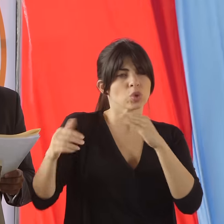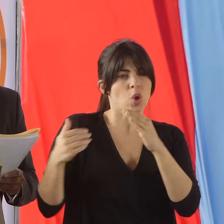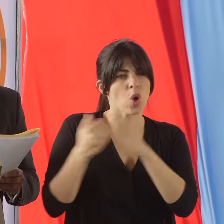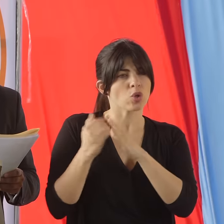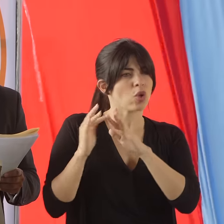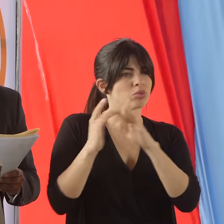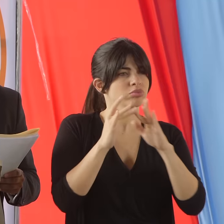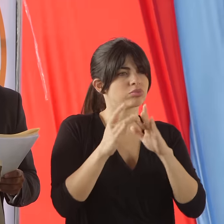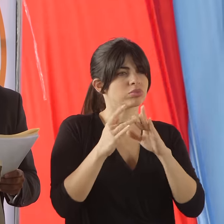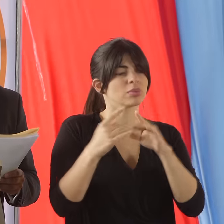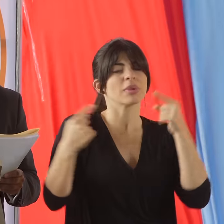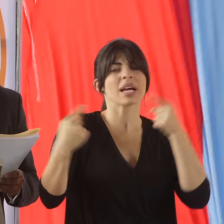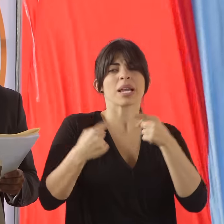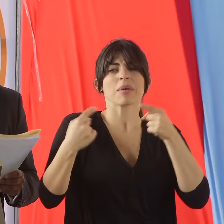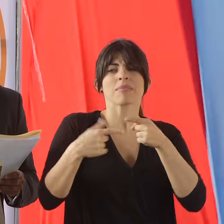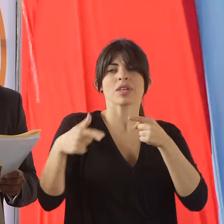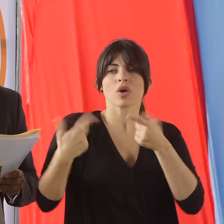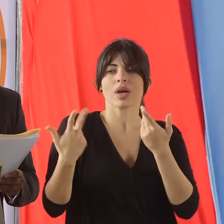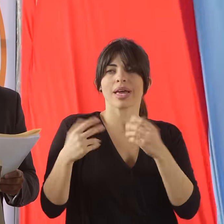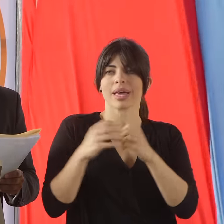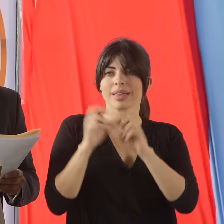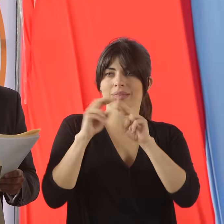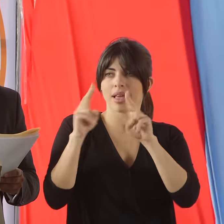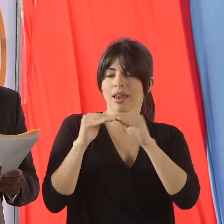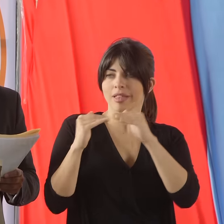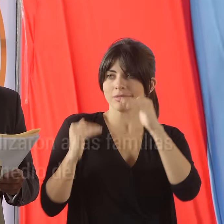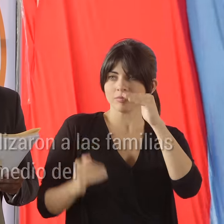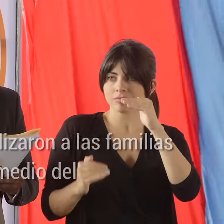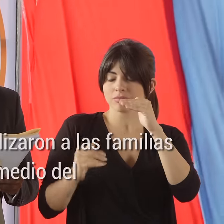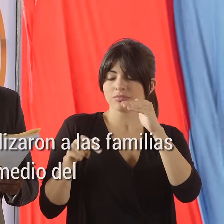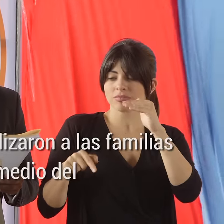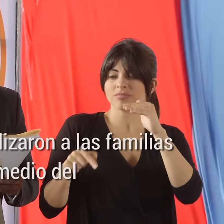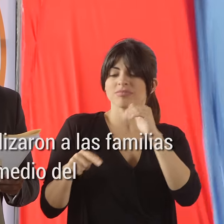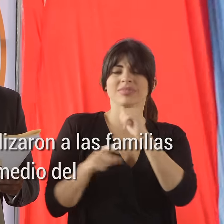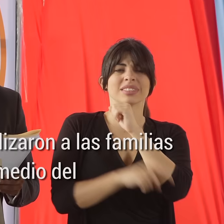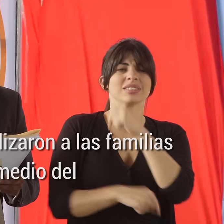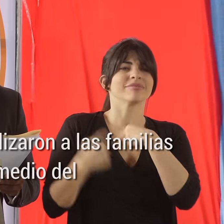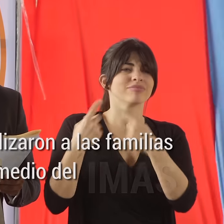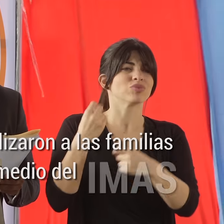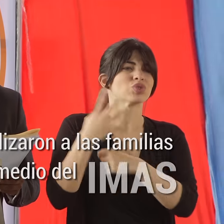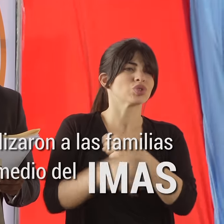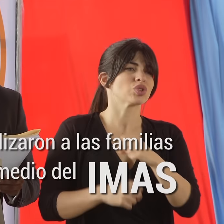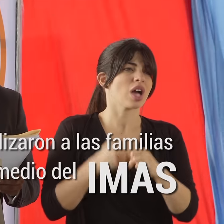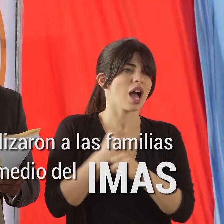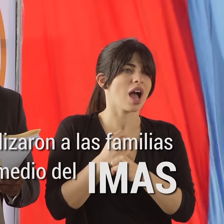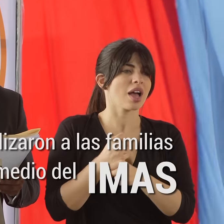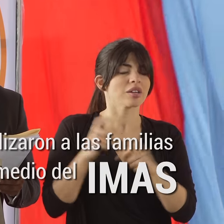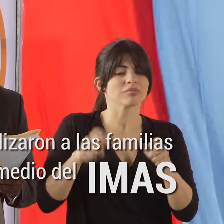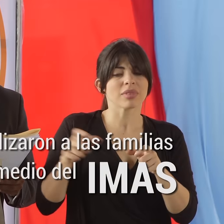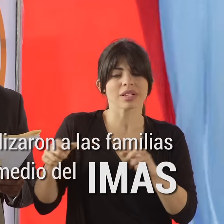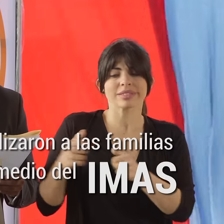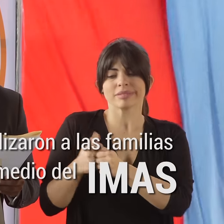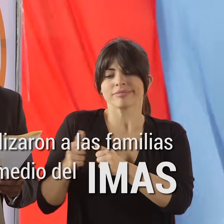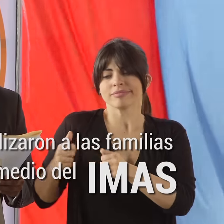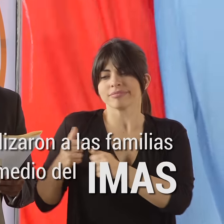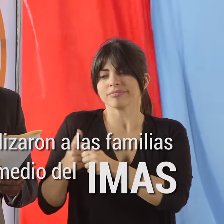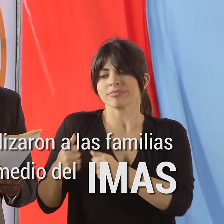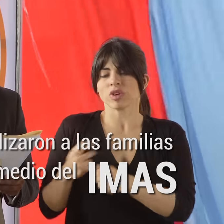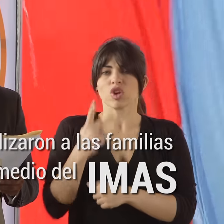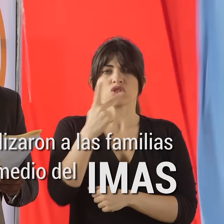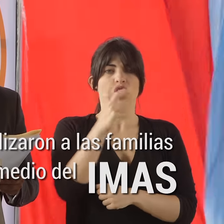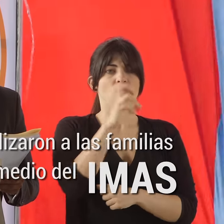nuestro enemigo a vencer era la brecha digital, que nos ha condenado por décadas al retrato de dos Costa